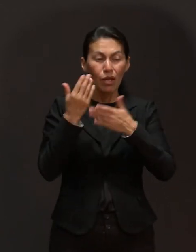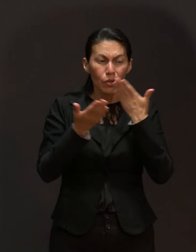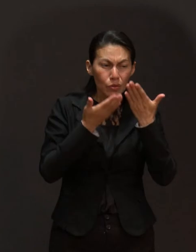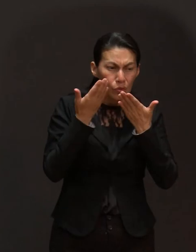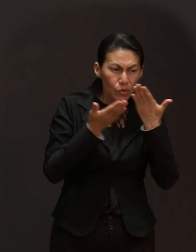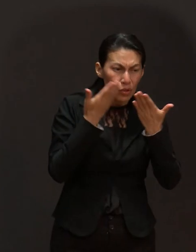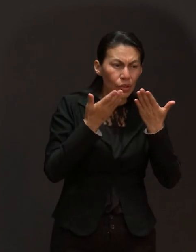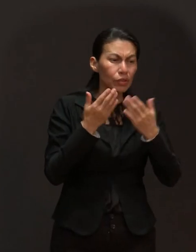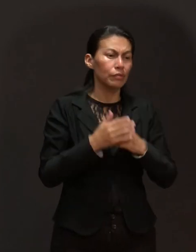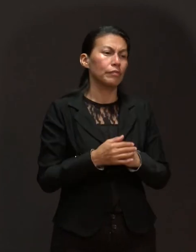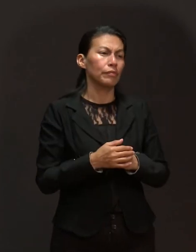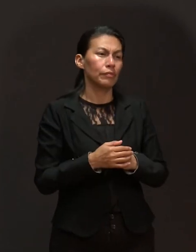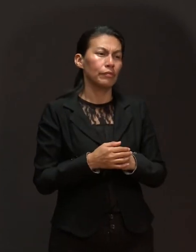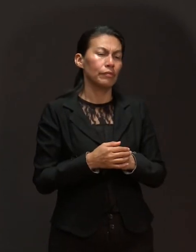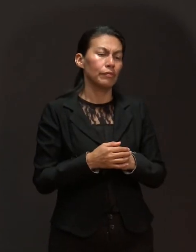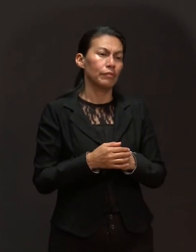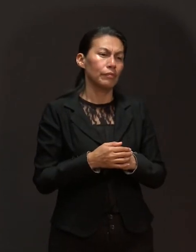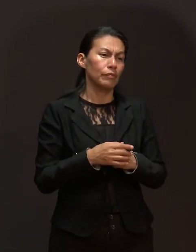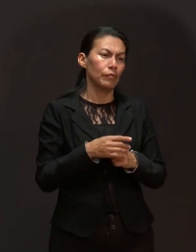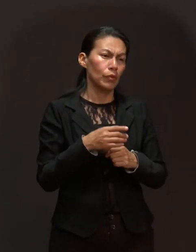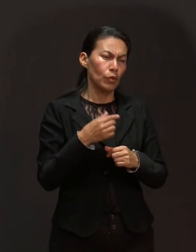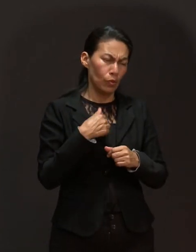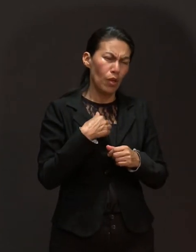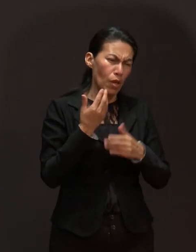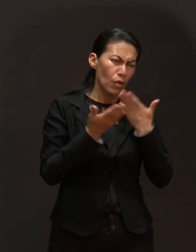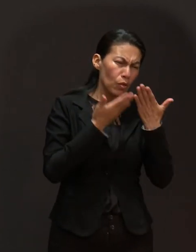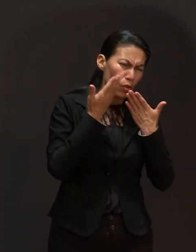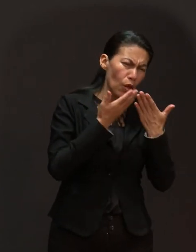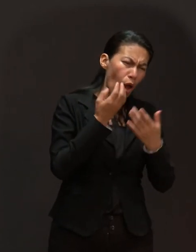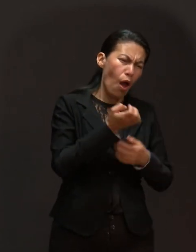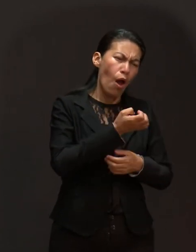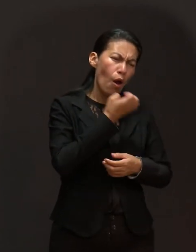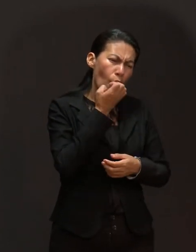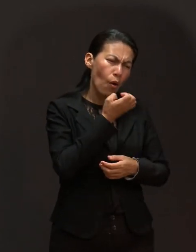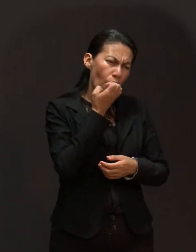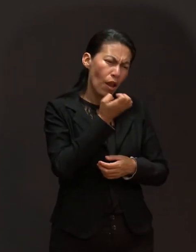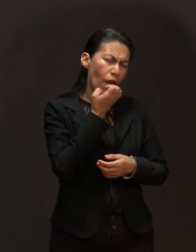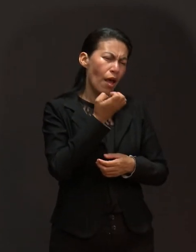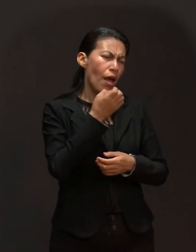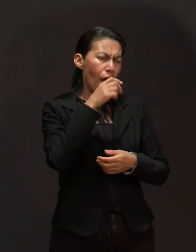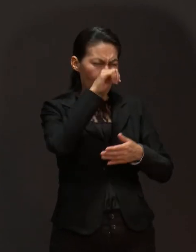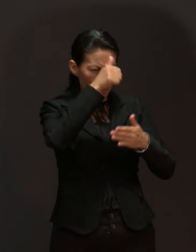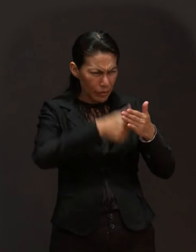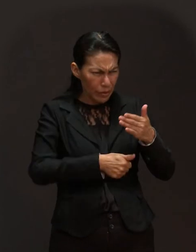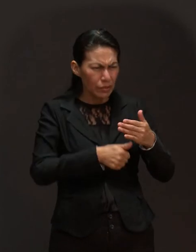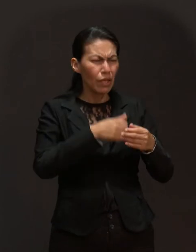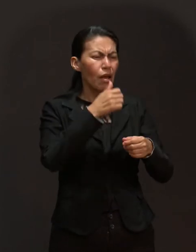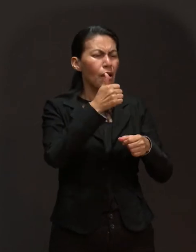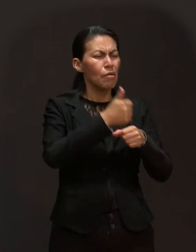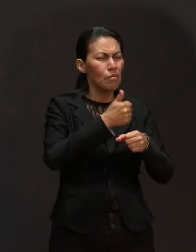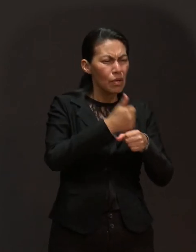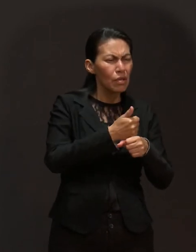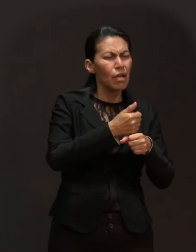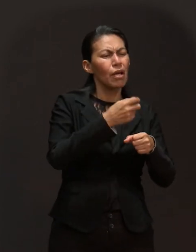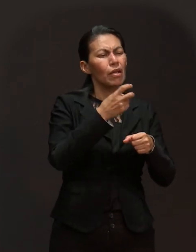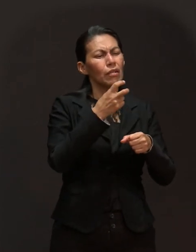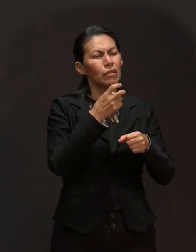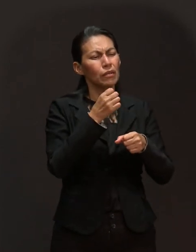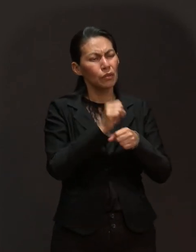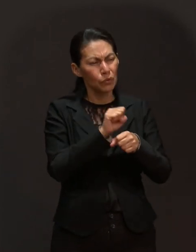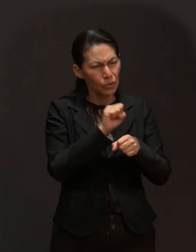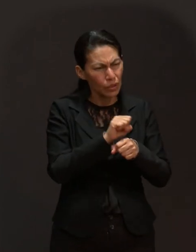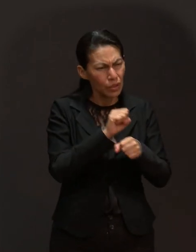medicina. Definitivamente. Entonces, yo estudié en un colegio adventista, toda mi primaria,